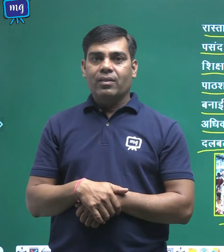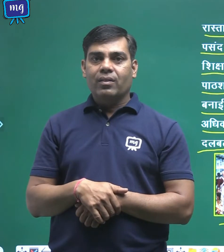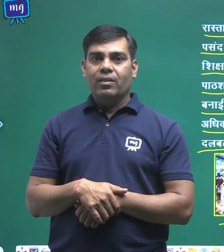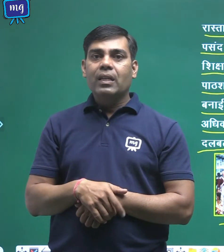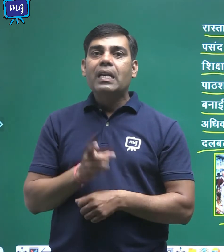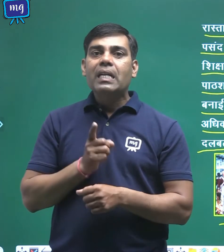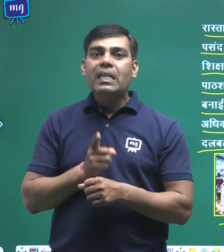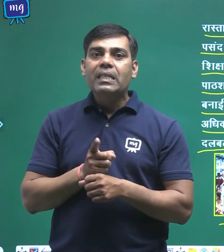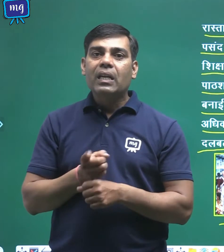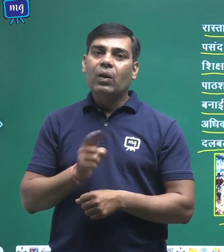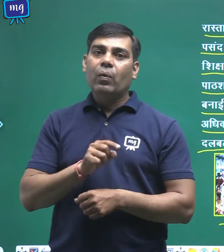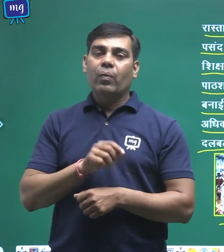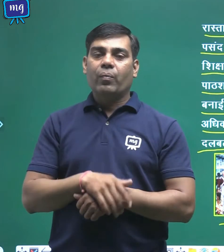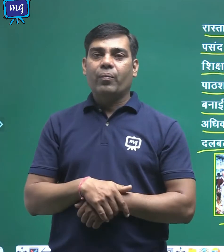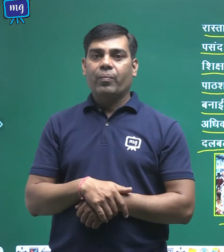शिक्षक को